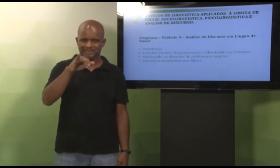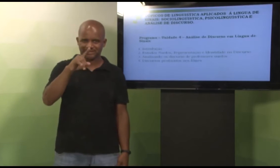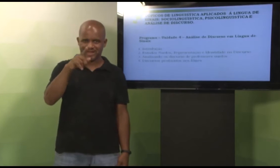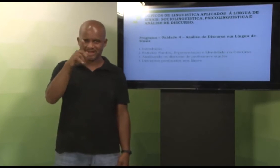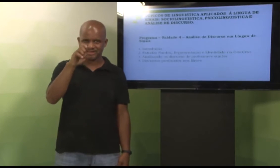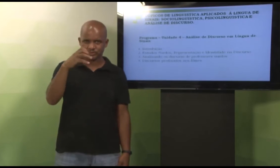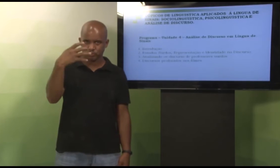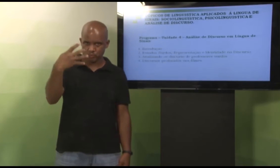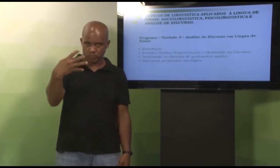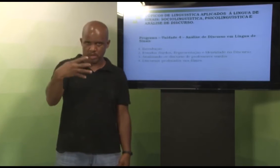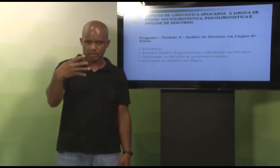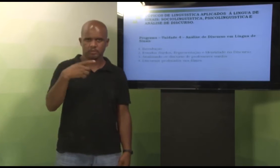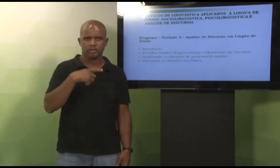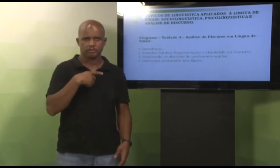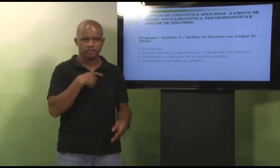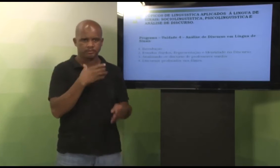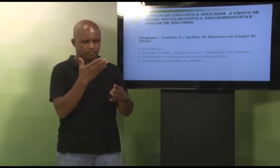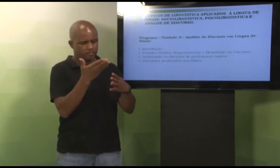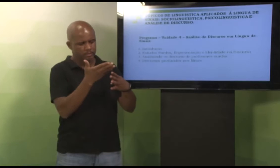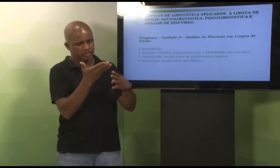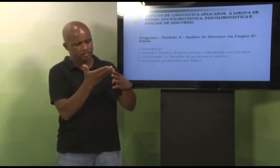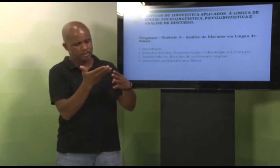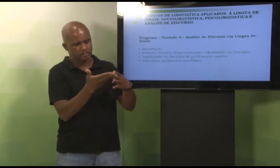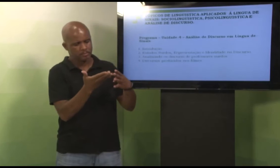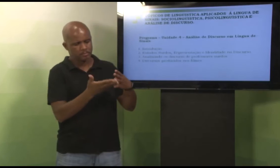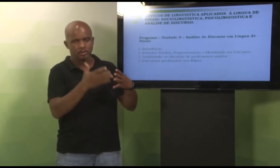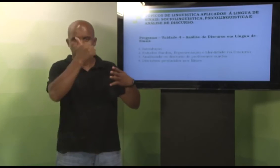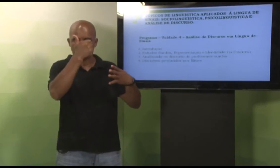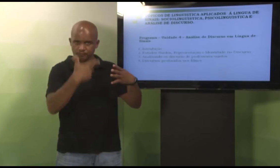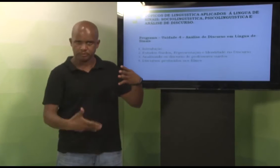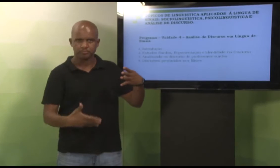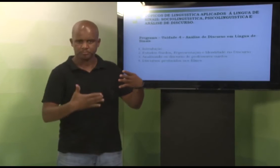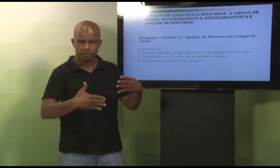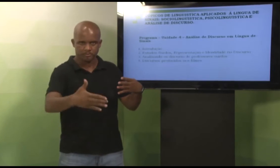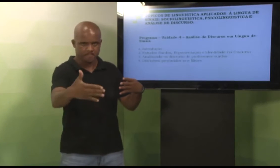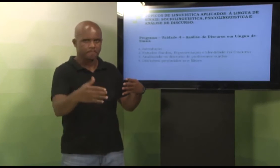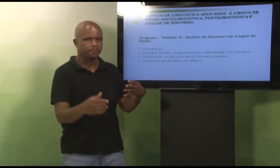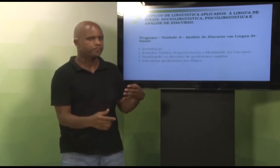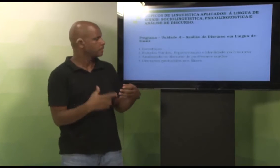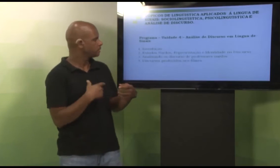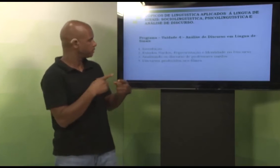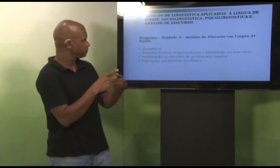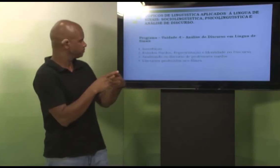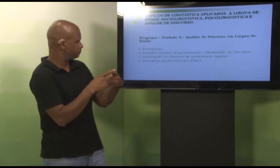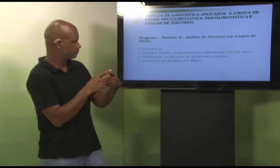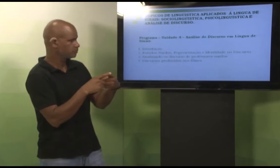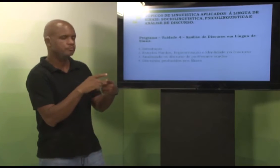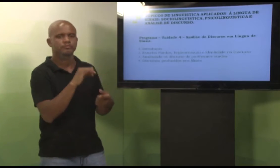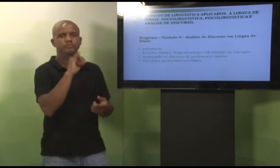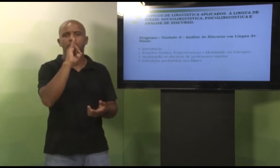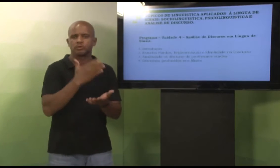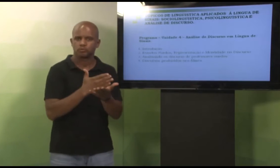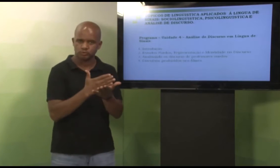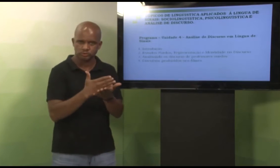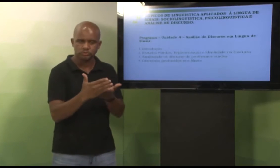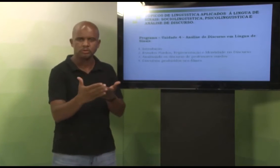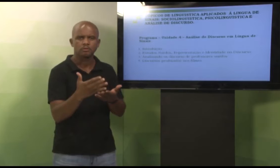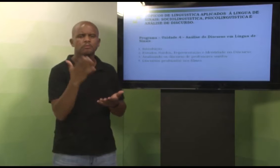Na unidade 4, nós temos 4 tópicos. O primeiro,